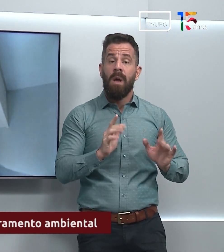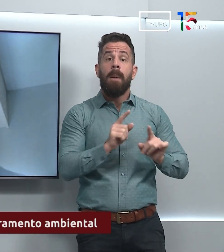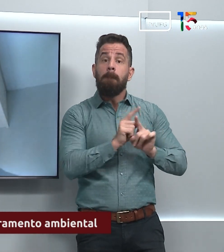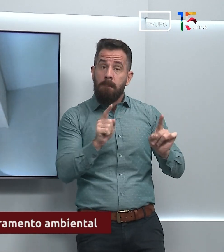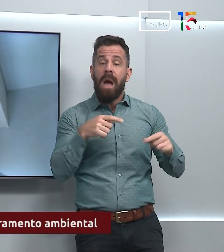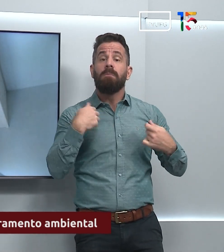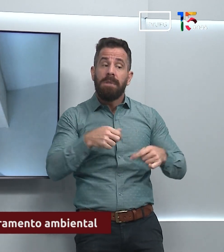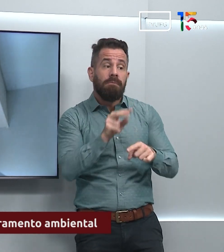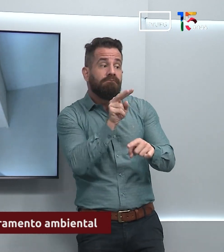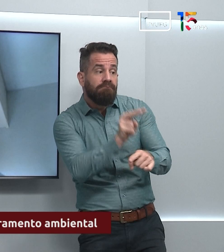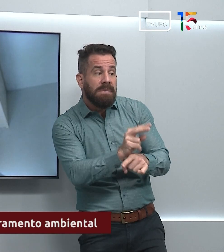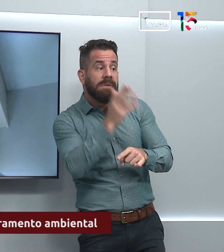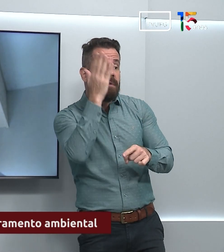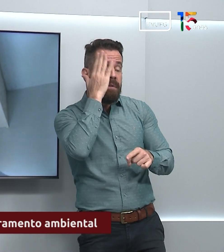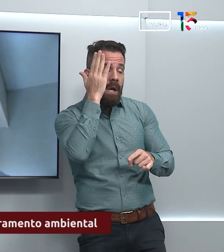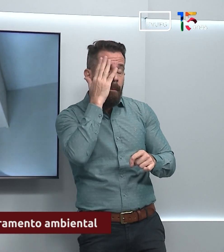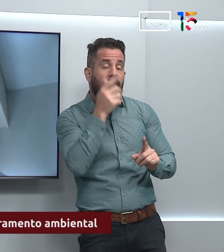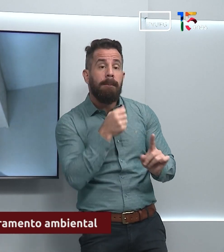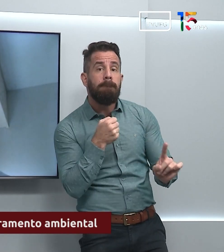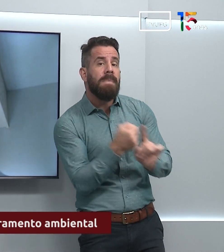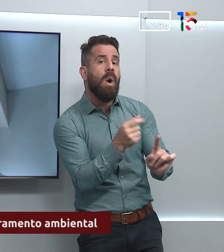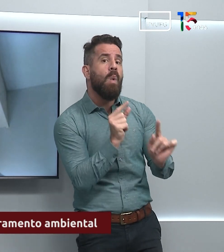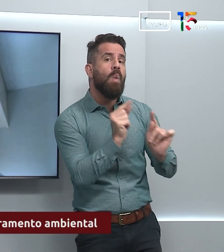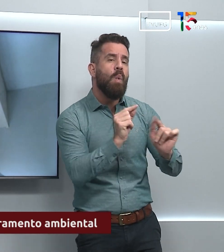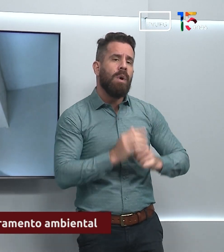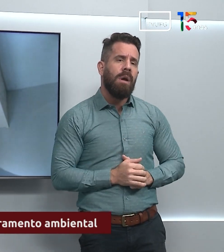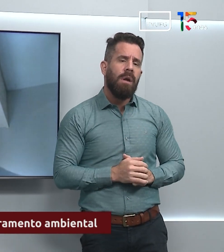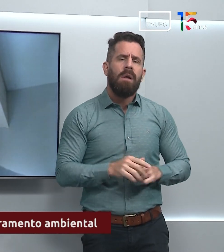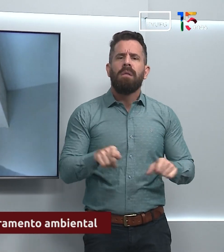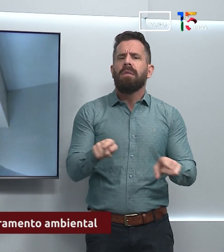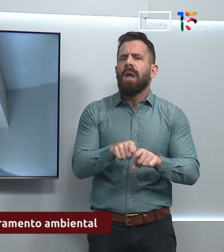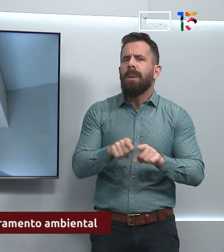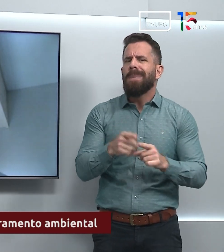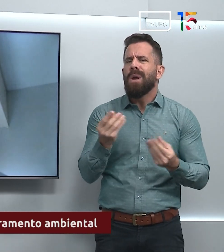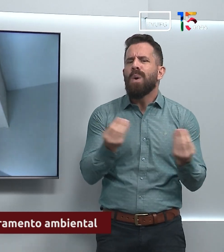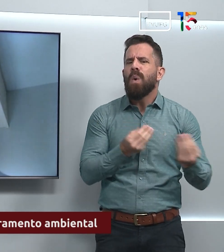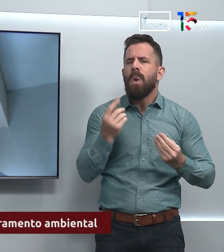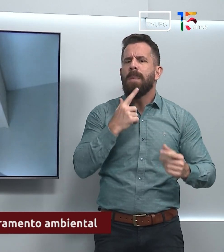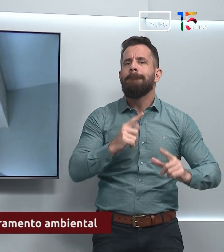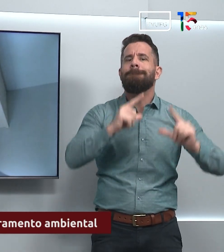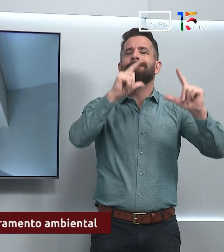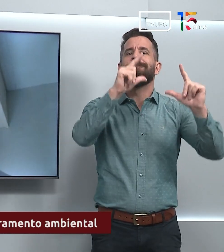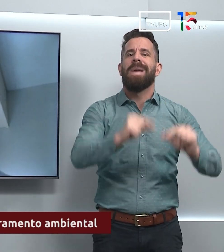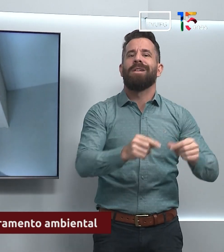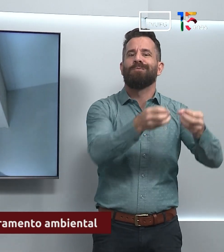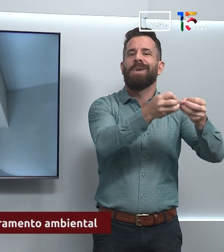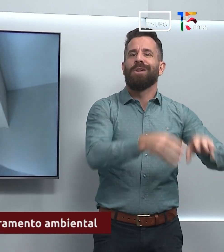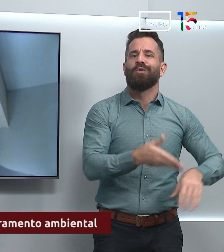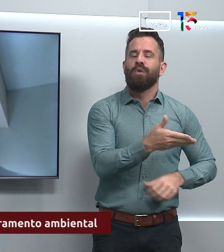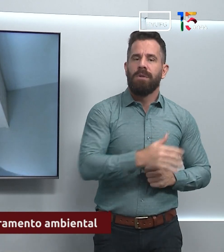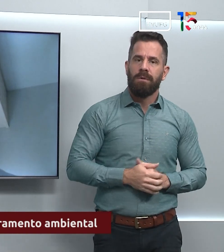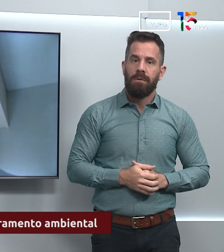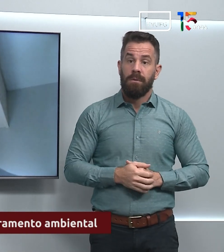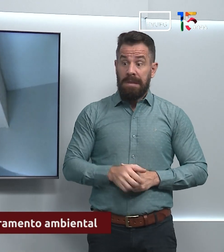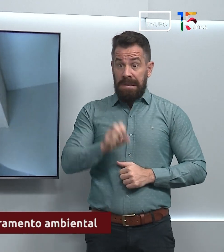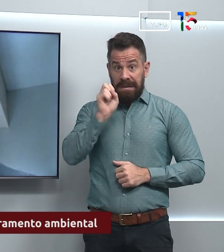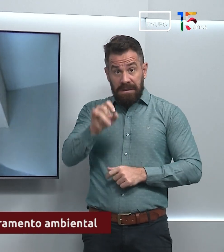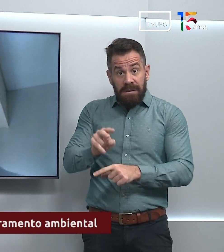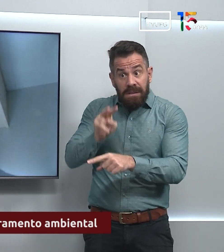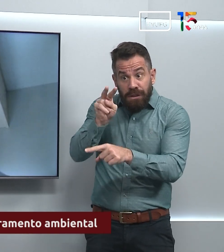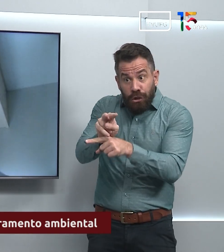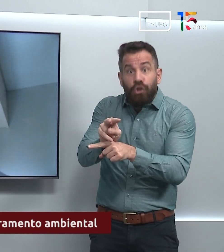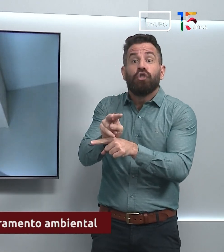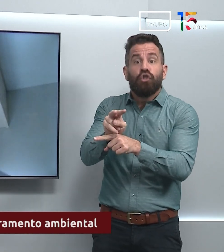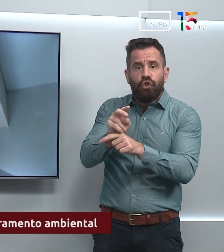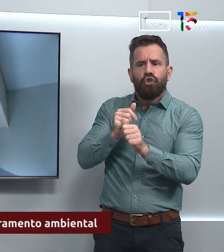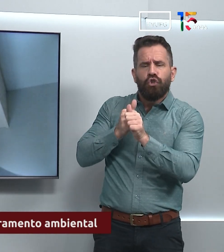fica difícil, inclusive, entender como diminuir esse impacto. E, mais ainda, se a gente tem esse monitoramento, a gente pode